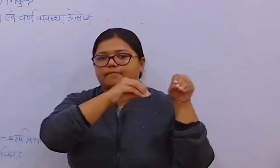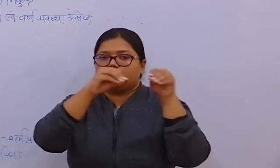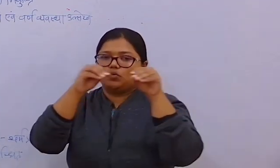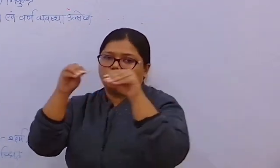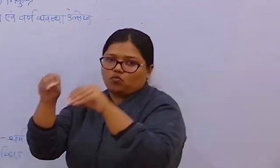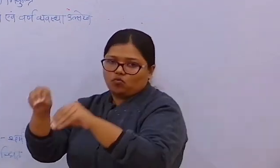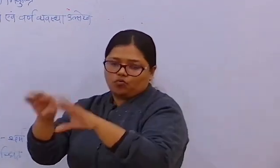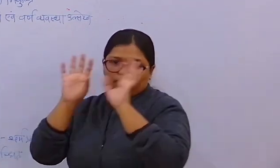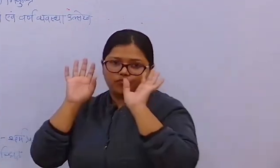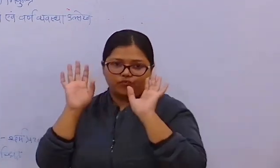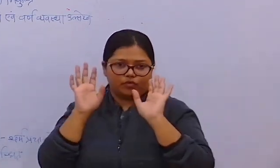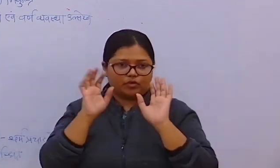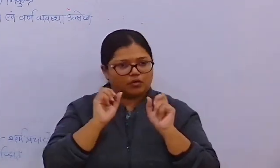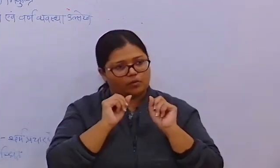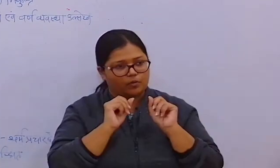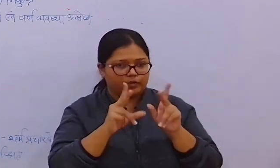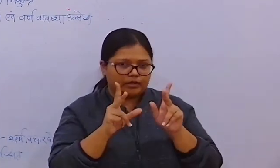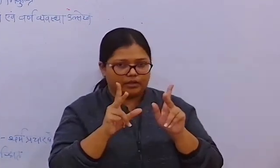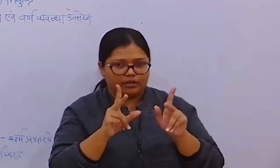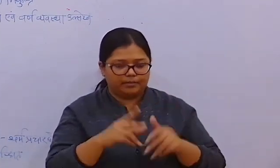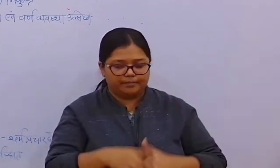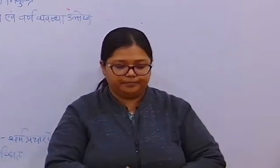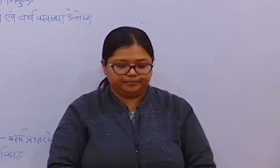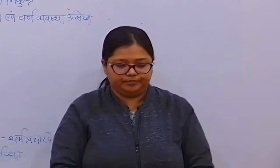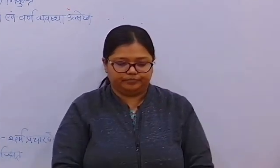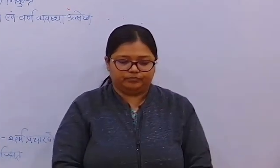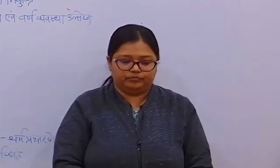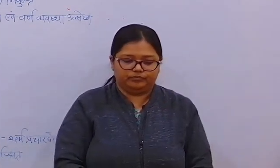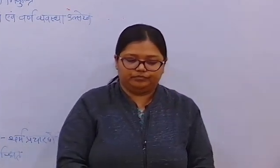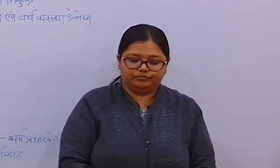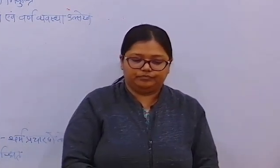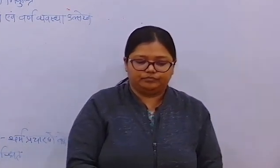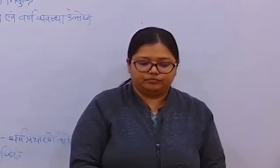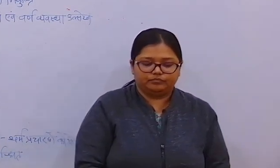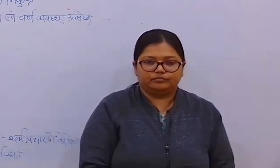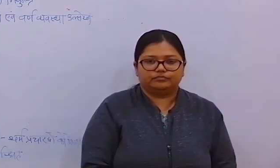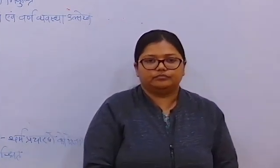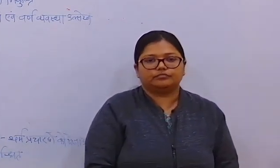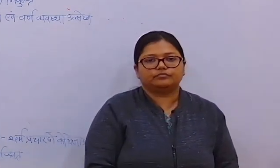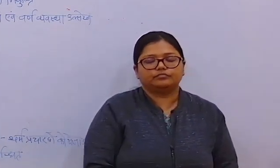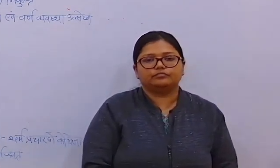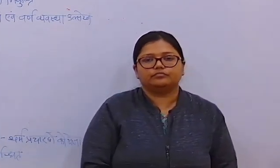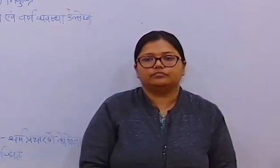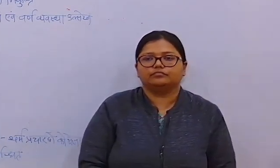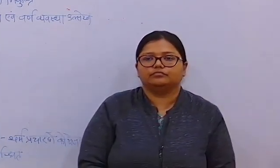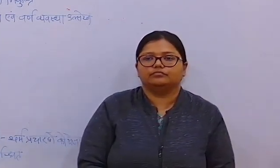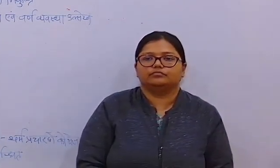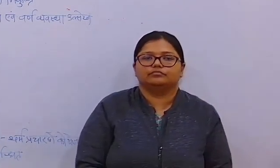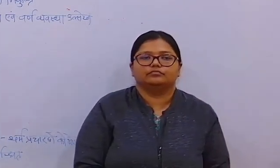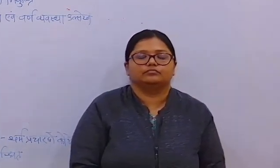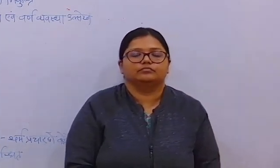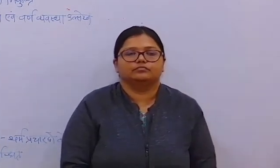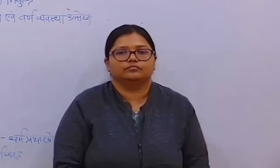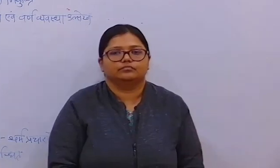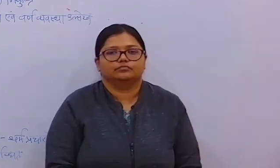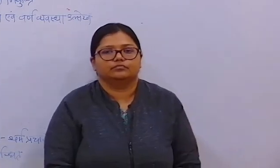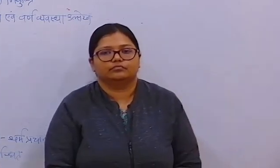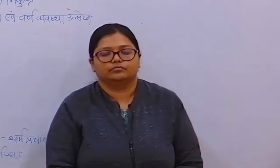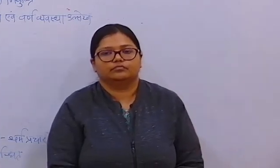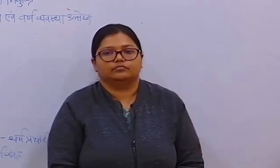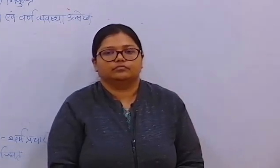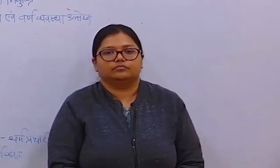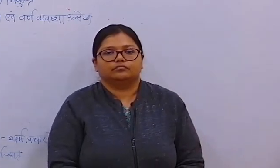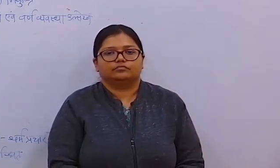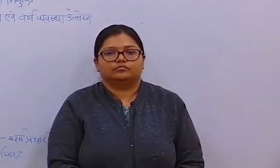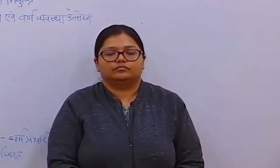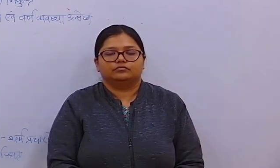प्रयाग स्तंभ लेख कौशाम्बी में स्थापित था, मुगल शासक अकबर ने इसे इलाहाबाद के किले में